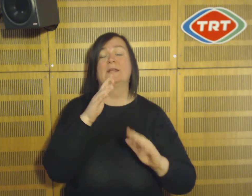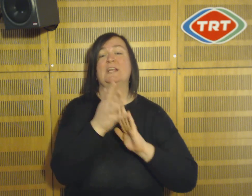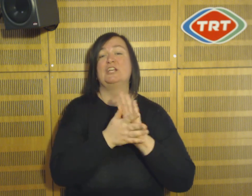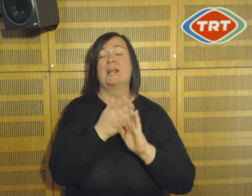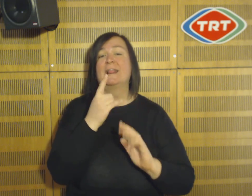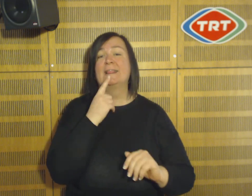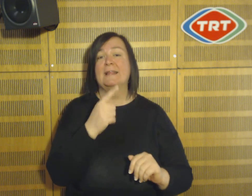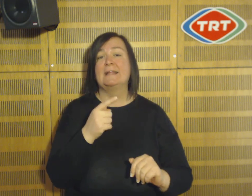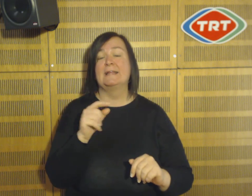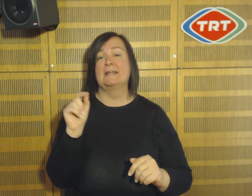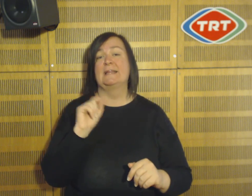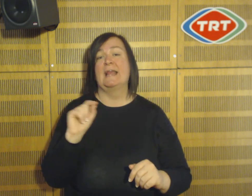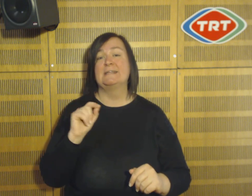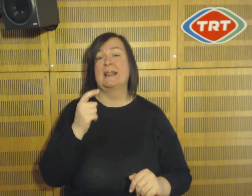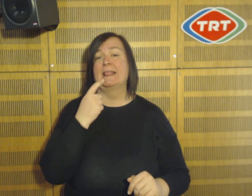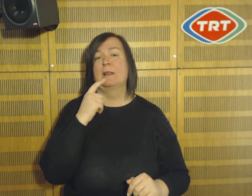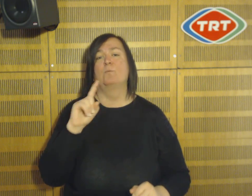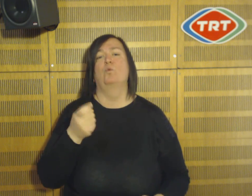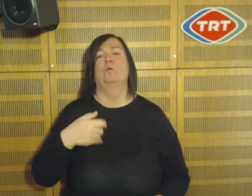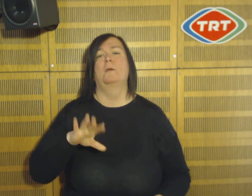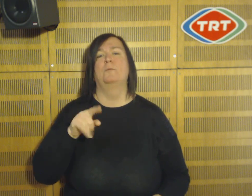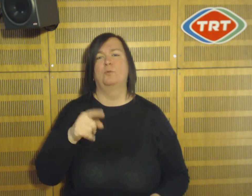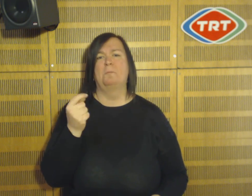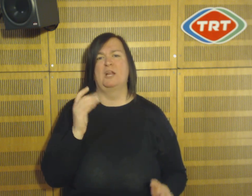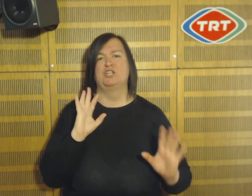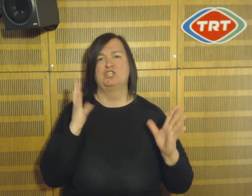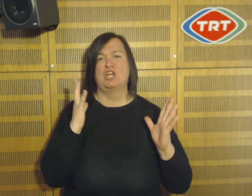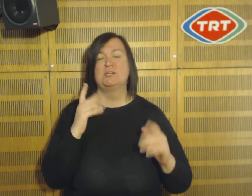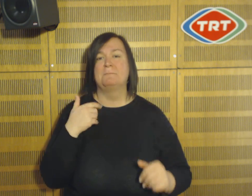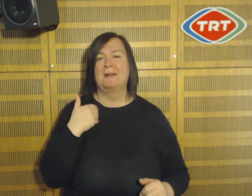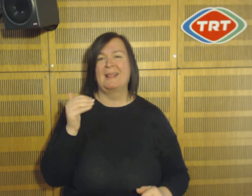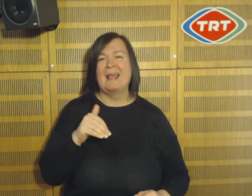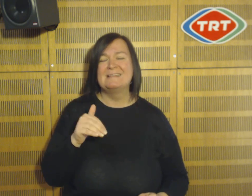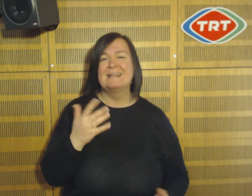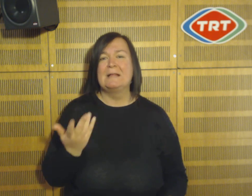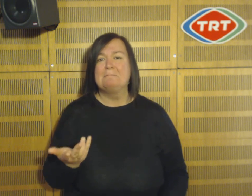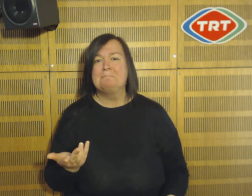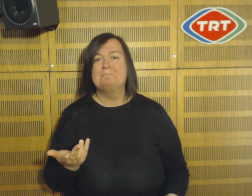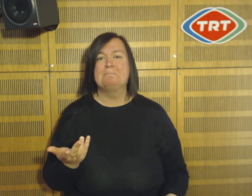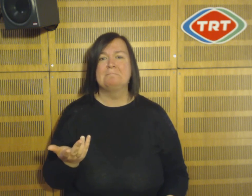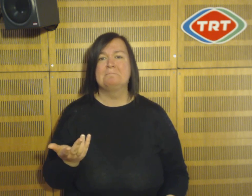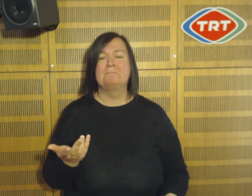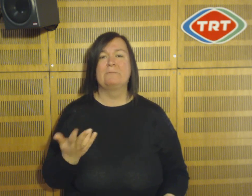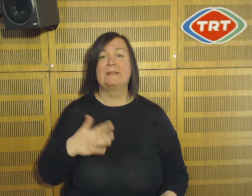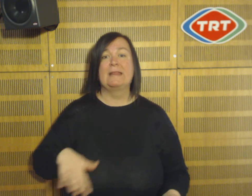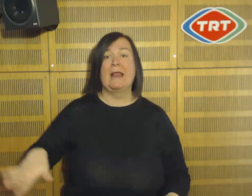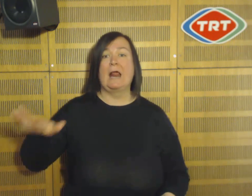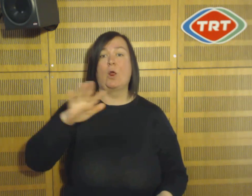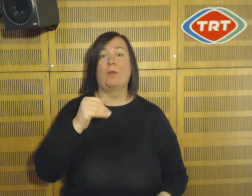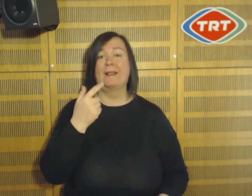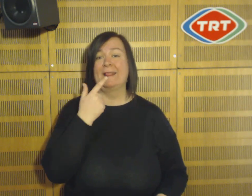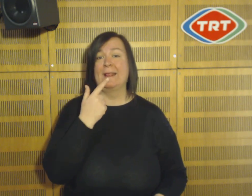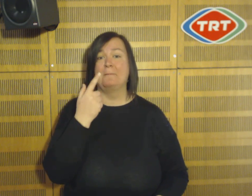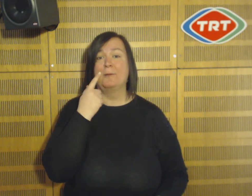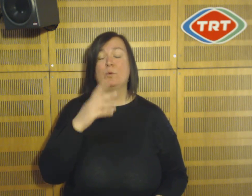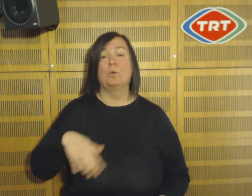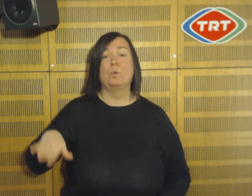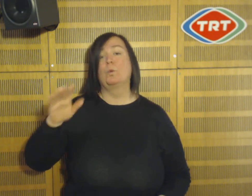Eee yazı dil bulunmamakta Bu biraz şaşırtıcı gibi gelse de aslında Aslında genel olarak dillere baktığımızda dünyada 6500